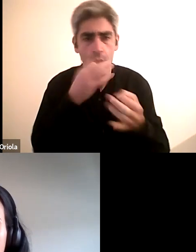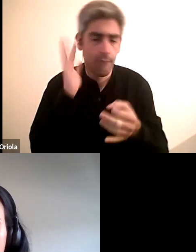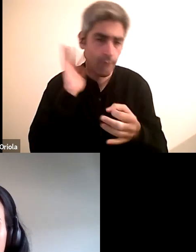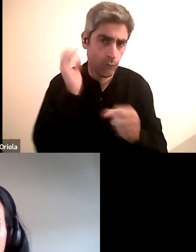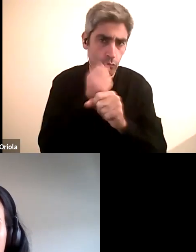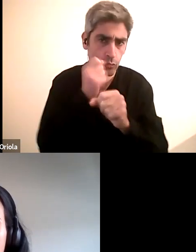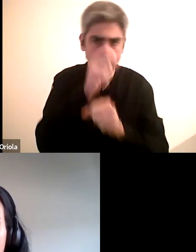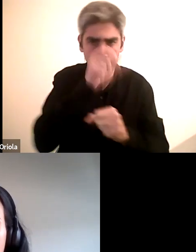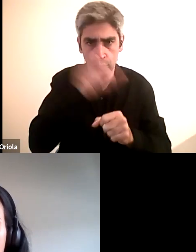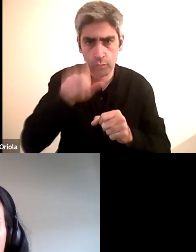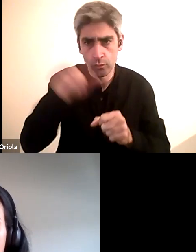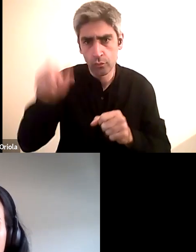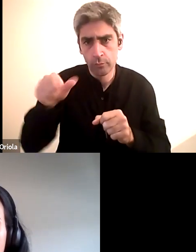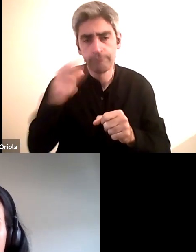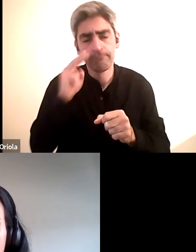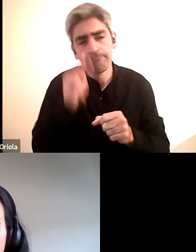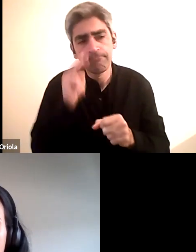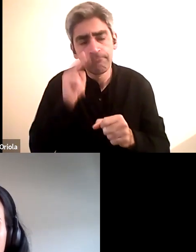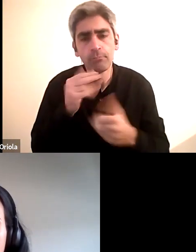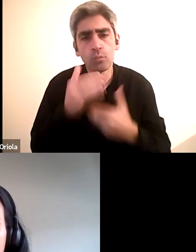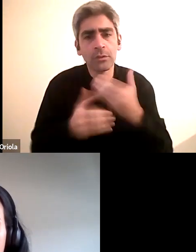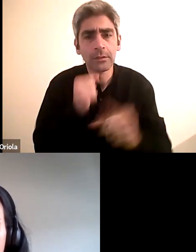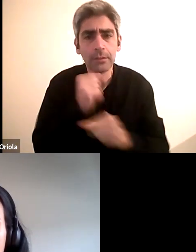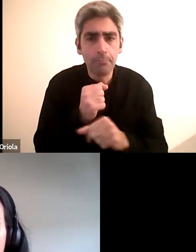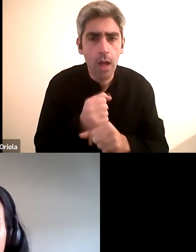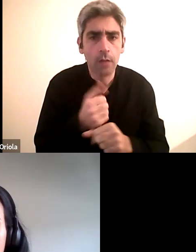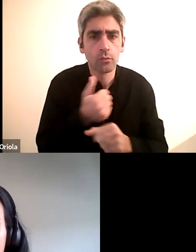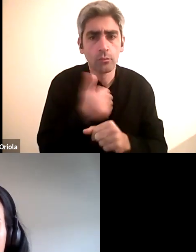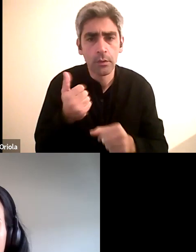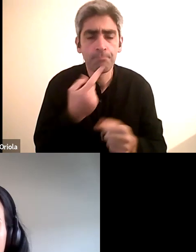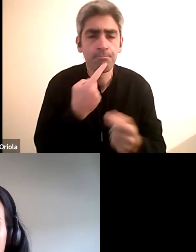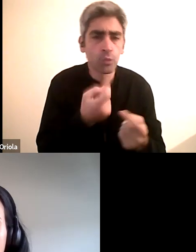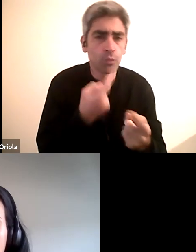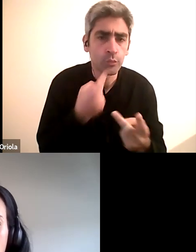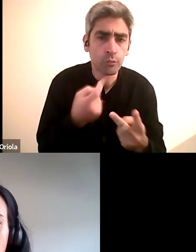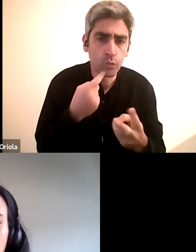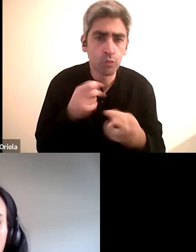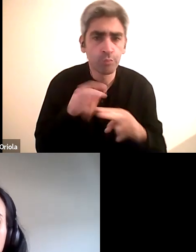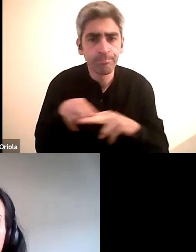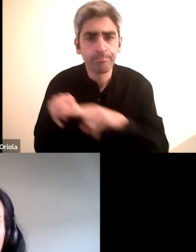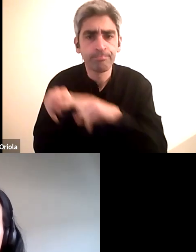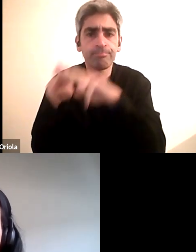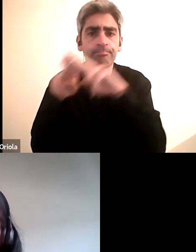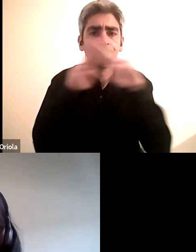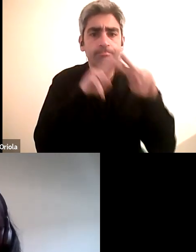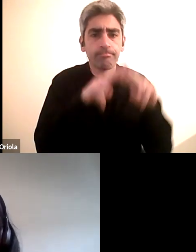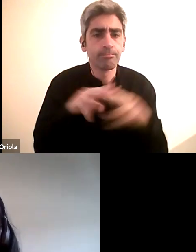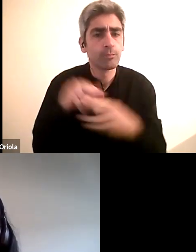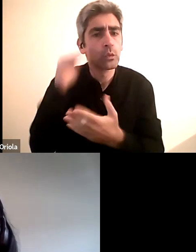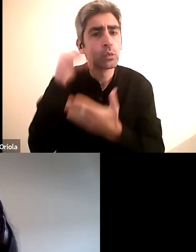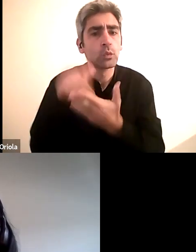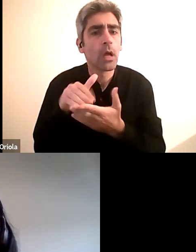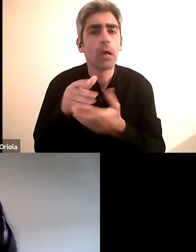os colegas de trabalhadores, verificando processos de trabalho, fazendo perguntas e os